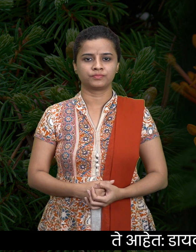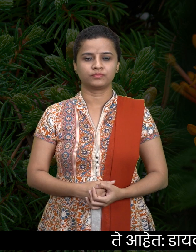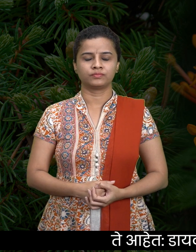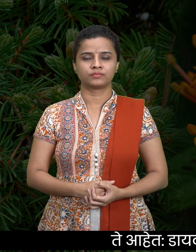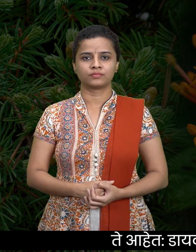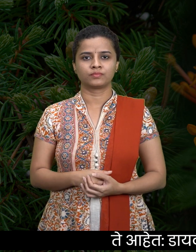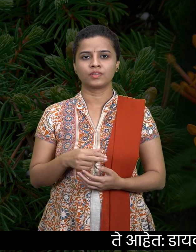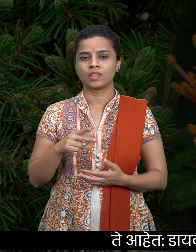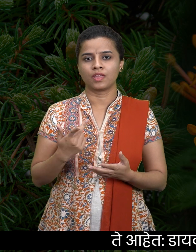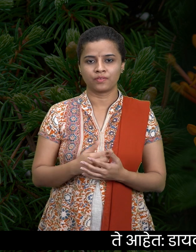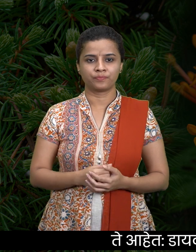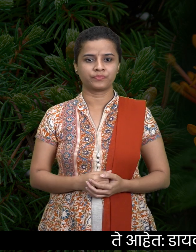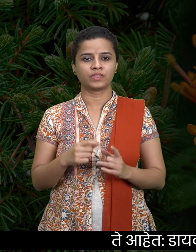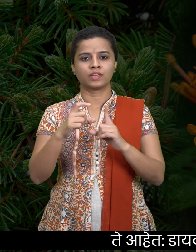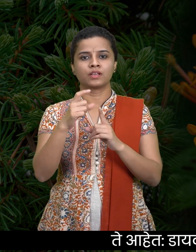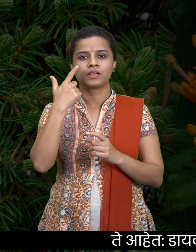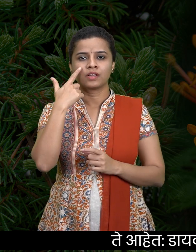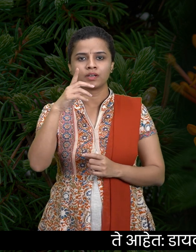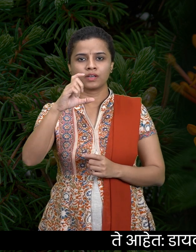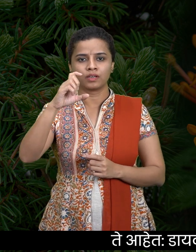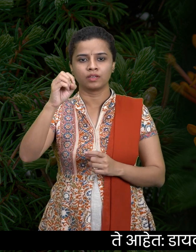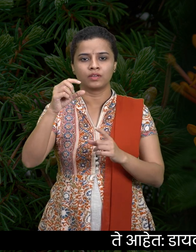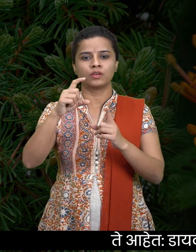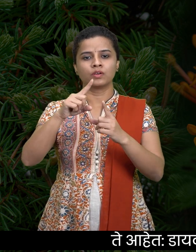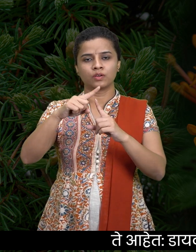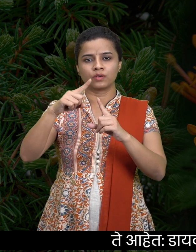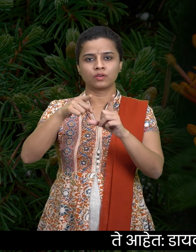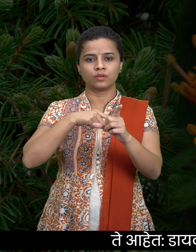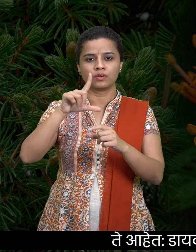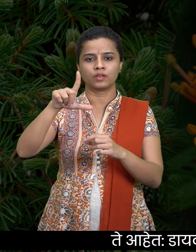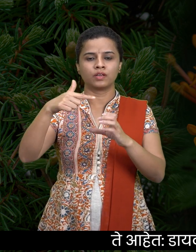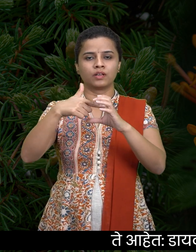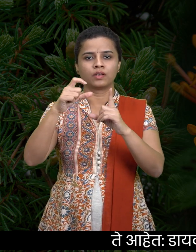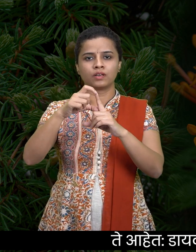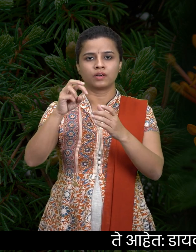ते आहेत डायकोटिलेडॉन आणि मोनोकोटाइलडॉन.